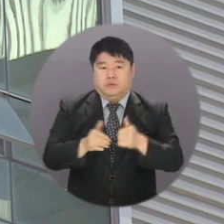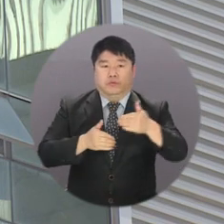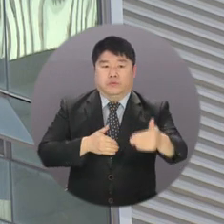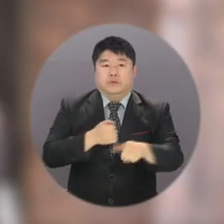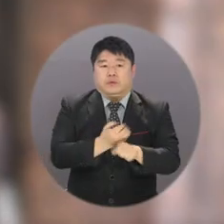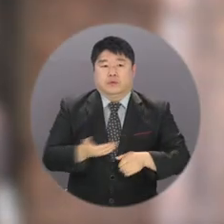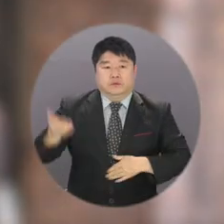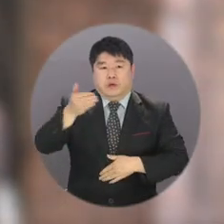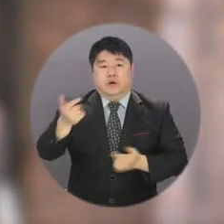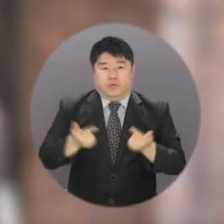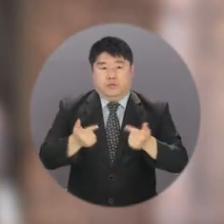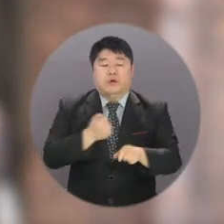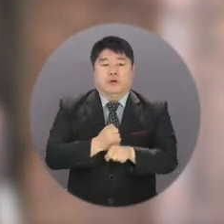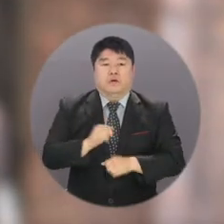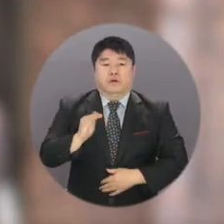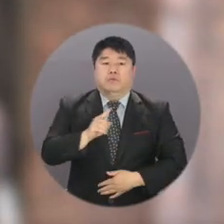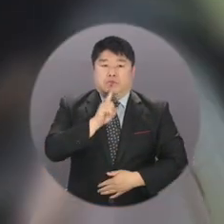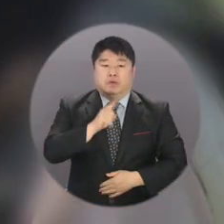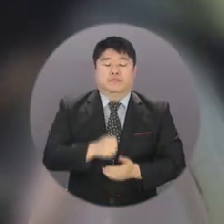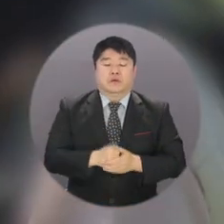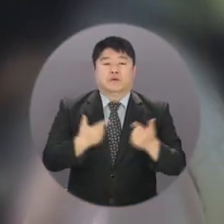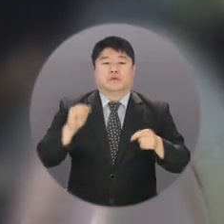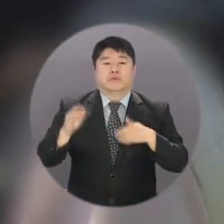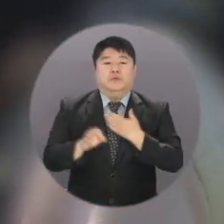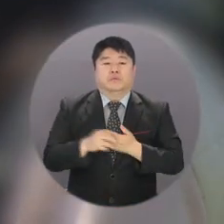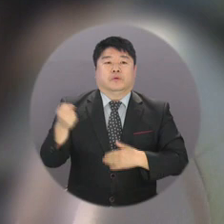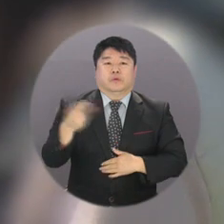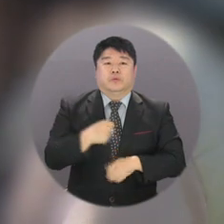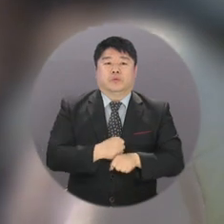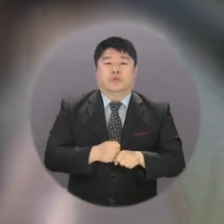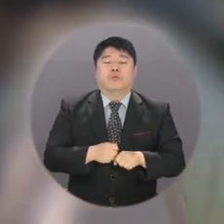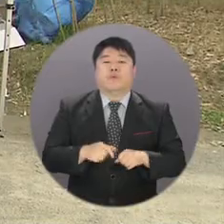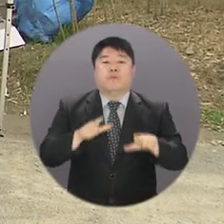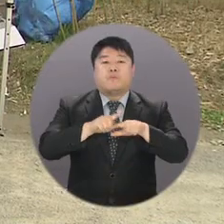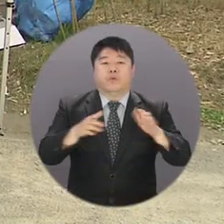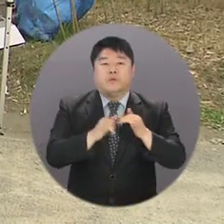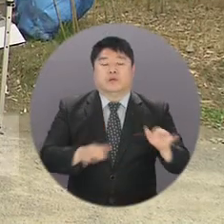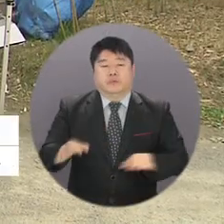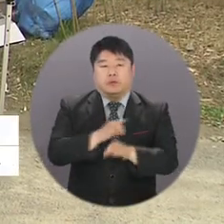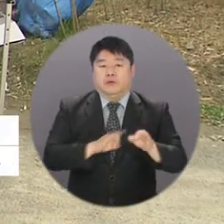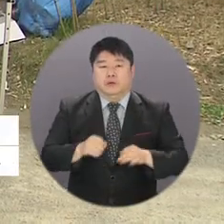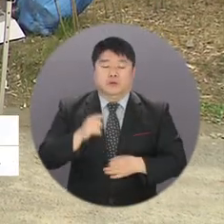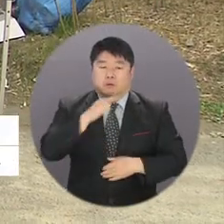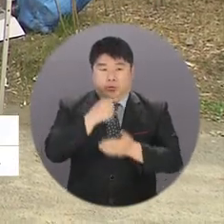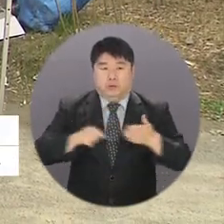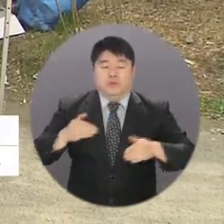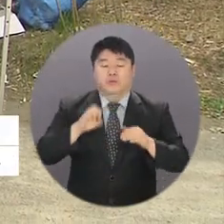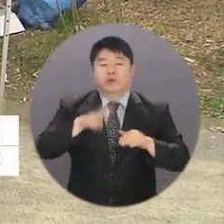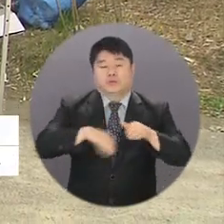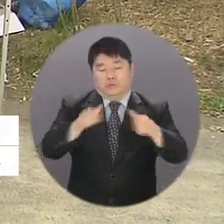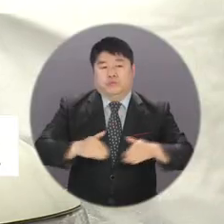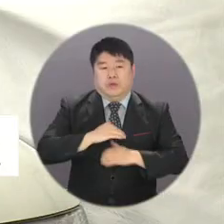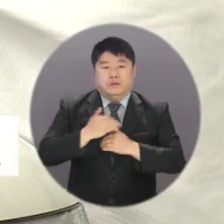단계를 상향 조정할 수밖에 없다고 밝혔습니다. 그렇게 되면 또다시 서민경제가 타격을 받게 된다며 광주 공동체의 안전을